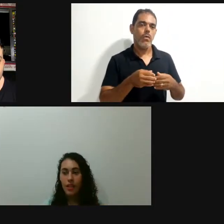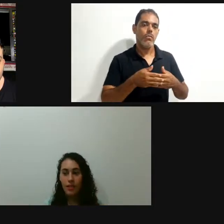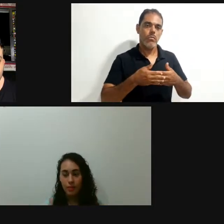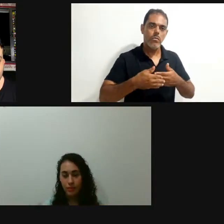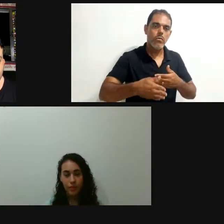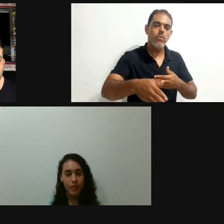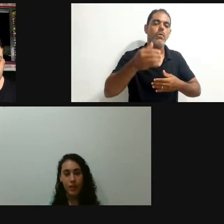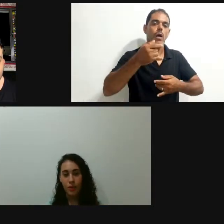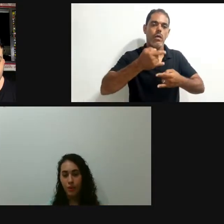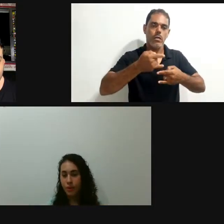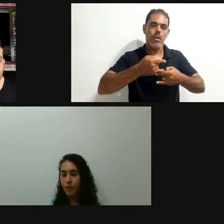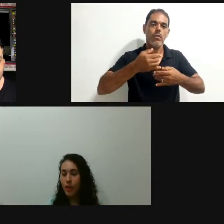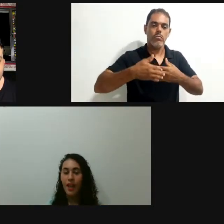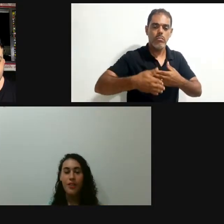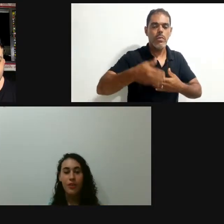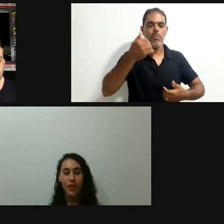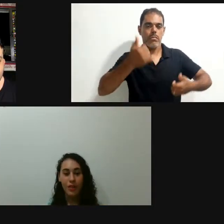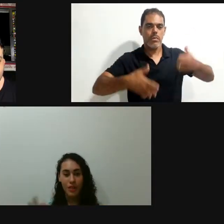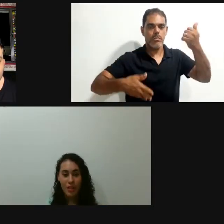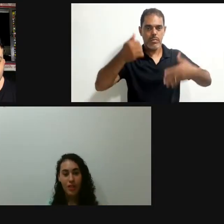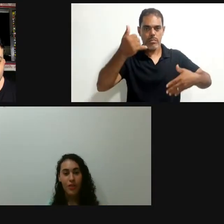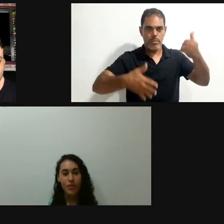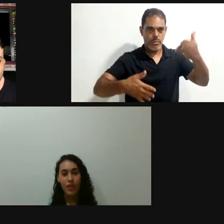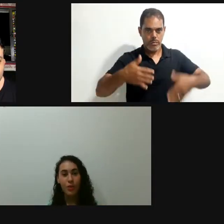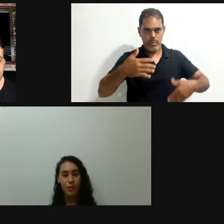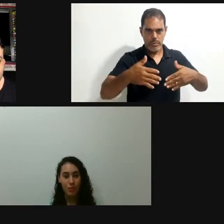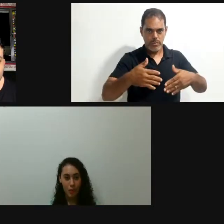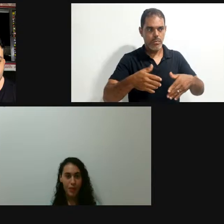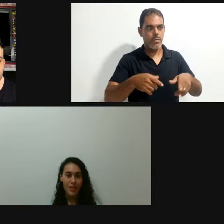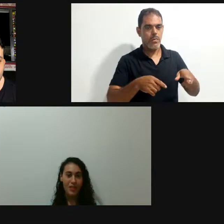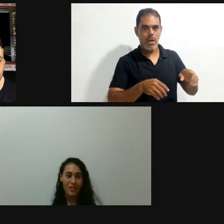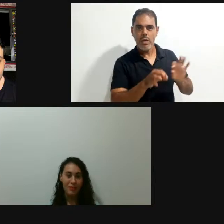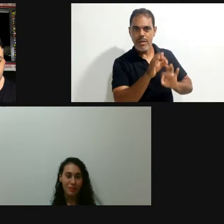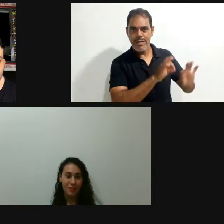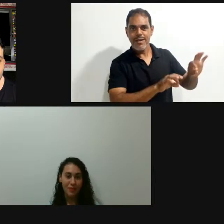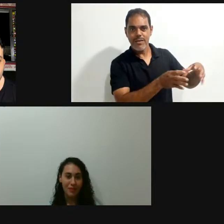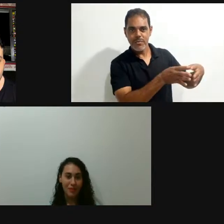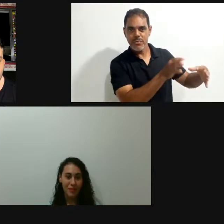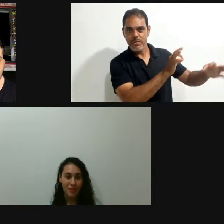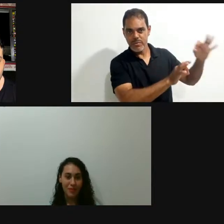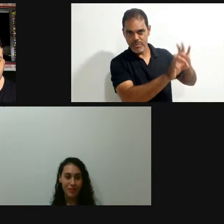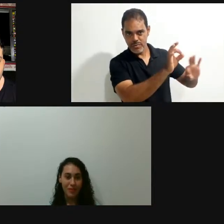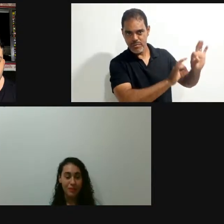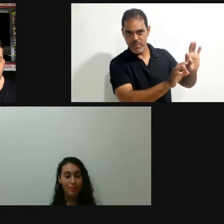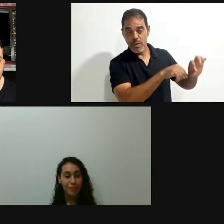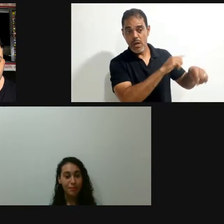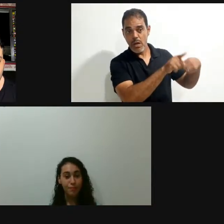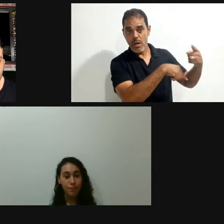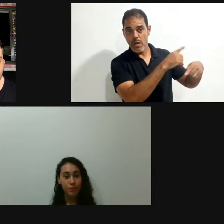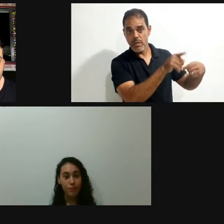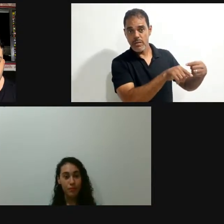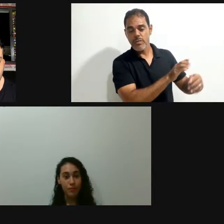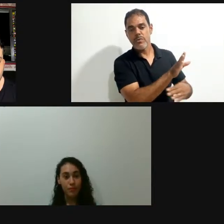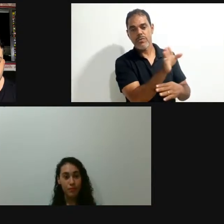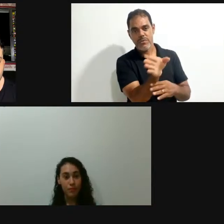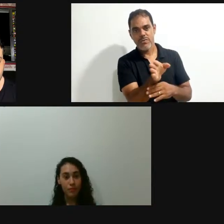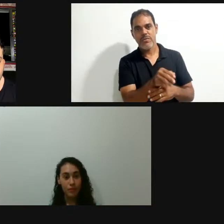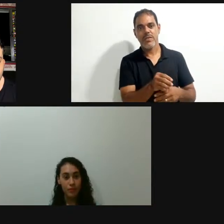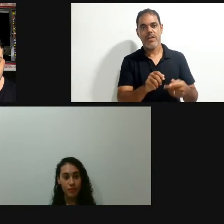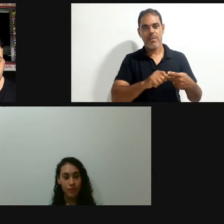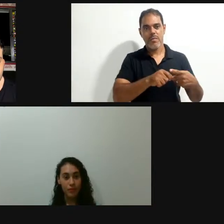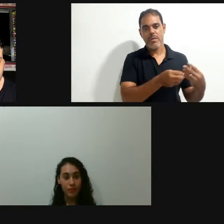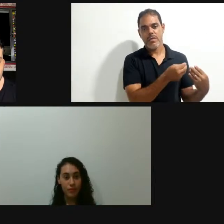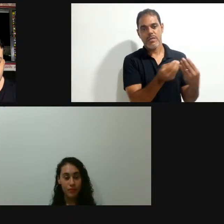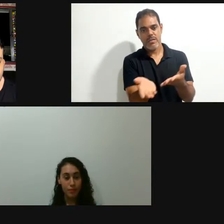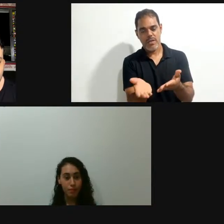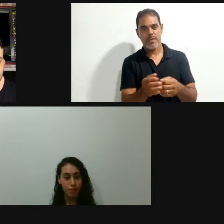que estão resolvendo isso, eles já vão enviar o meu Pix. Ó, Bia, como que é a live? A live é